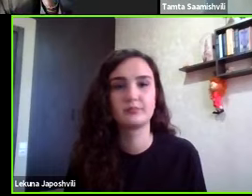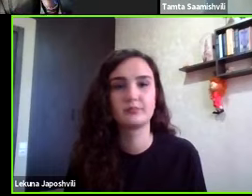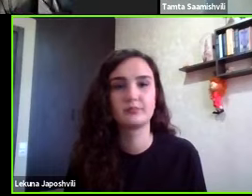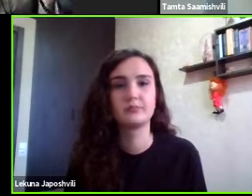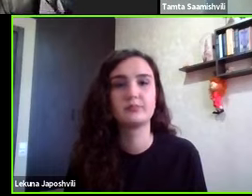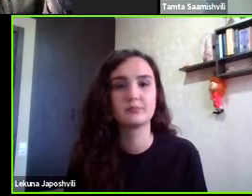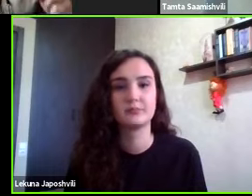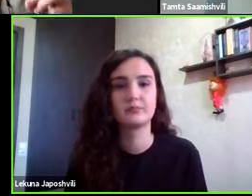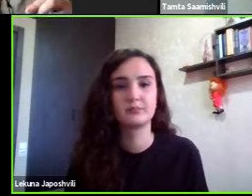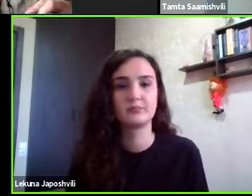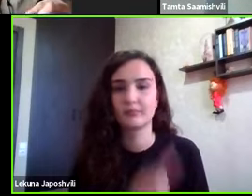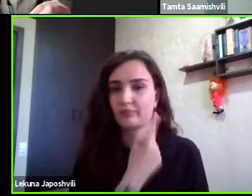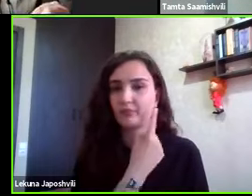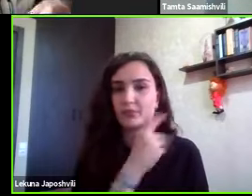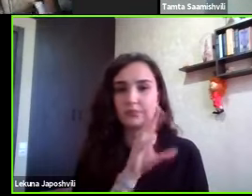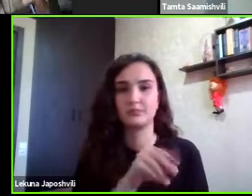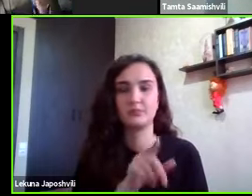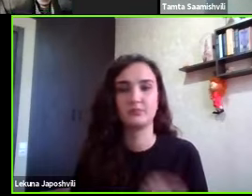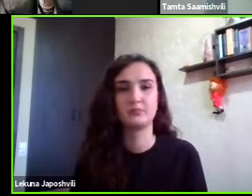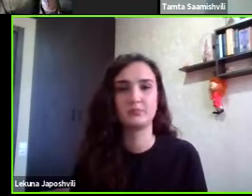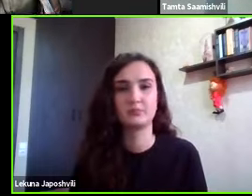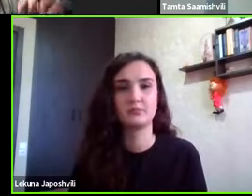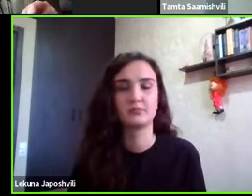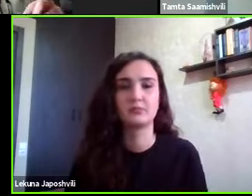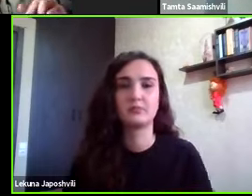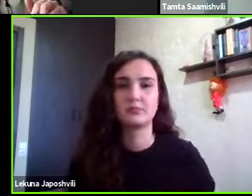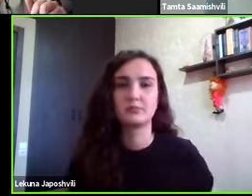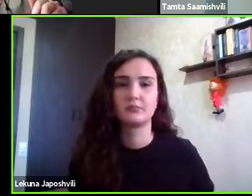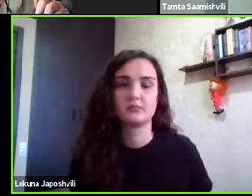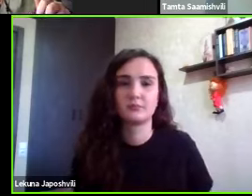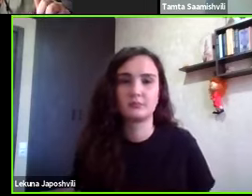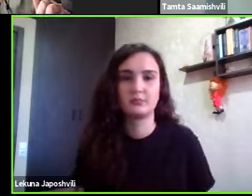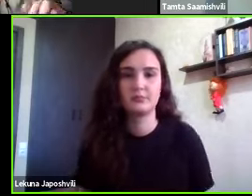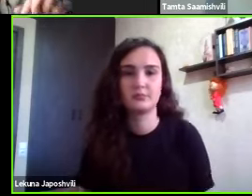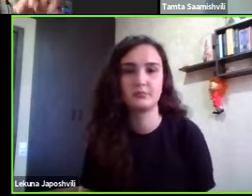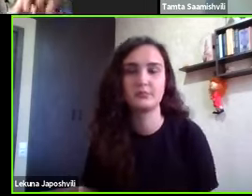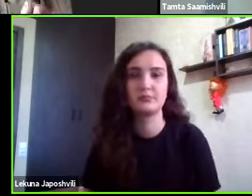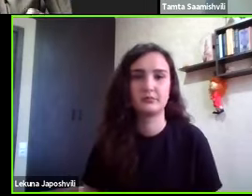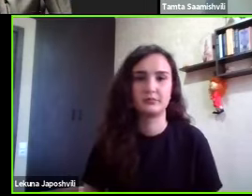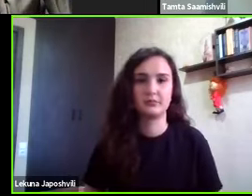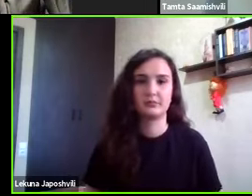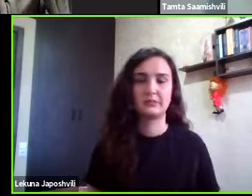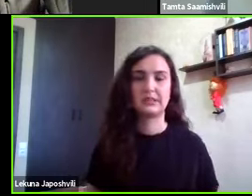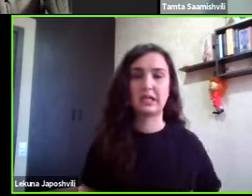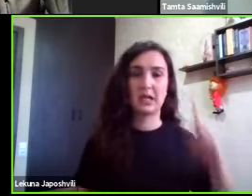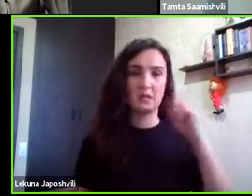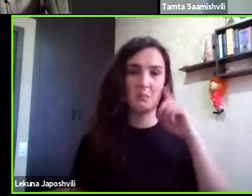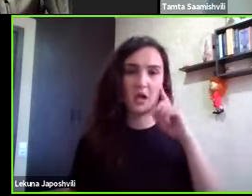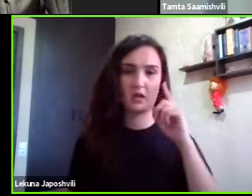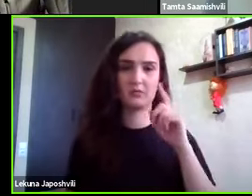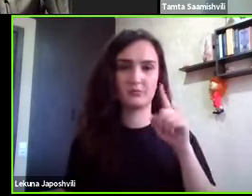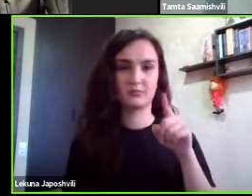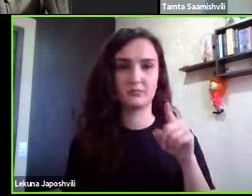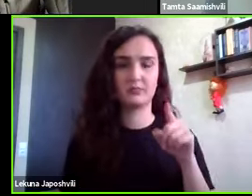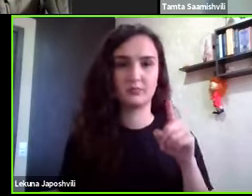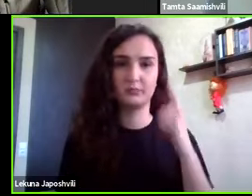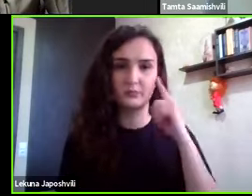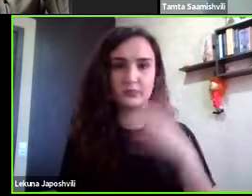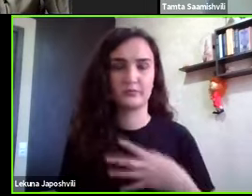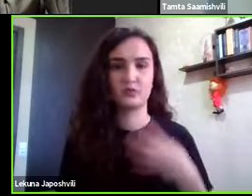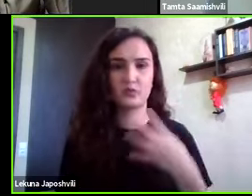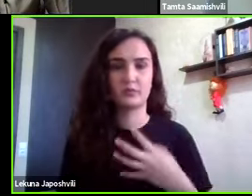ქალბატონა ირმა ხმა გაწყდა და სწორი მართვა ბატონო ხმა დაიკარგა და ფიქრობ რომ ეს ძალიან